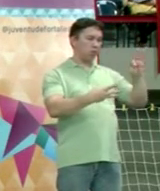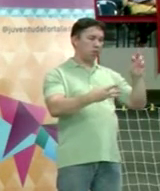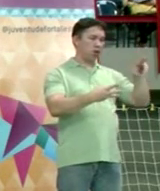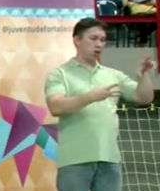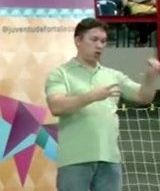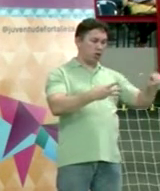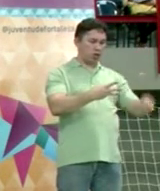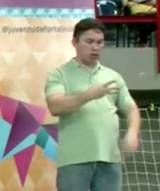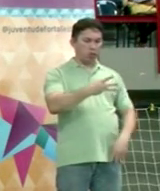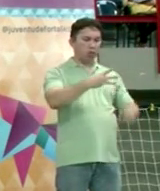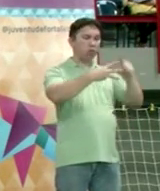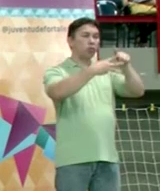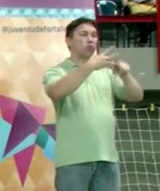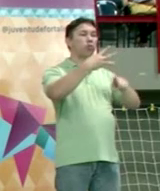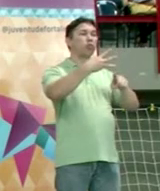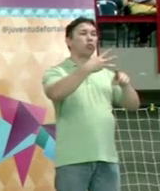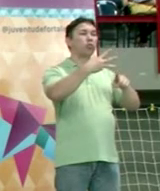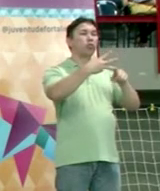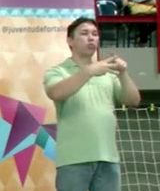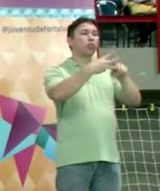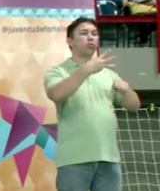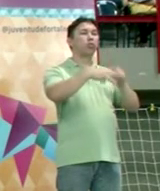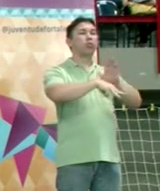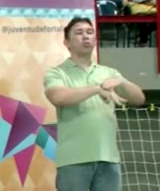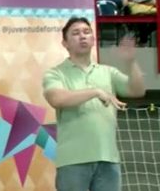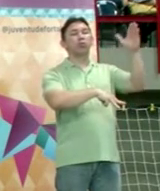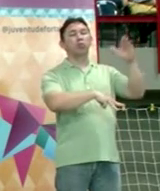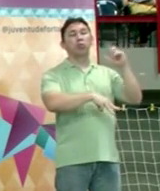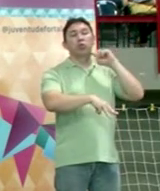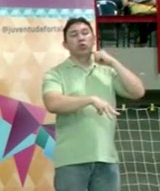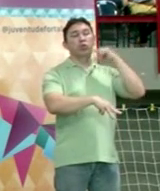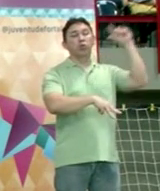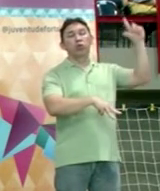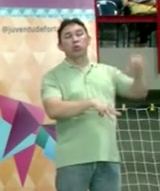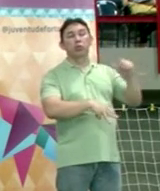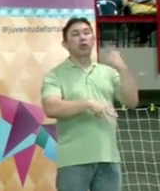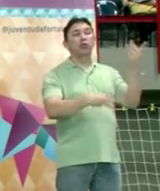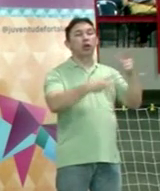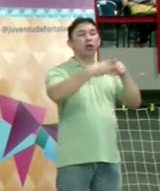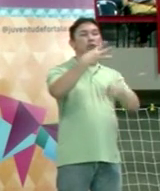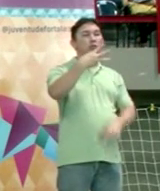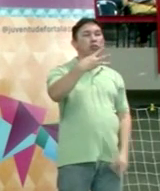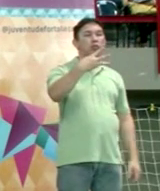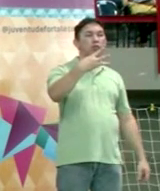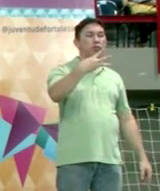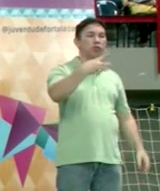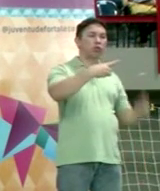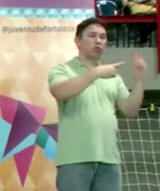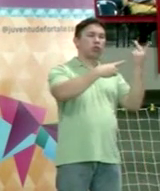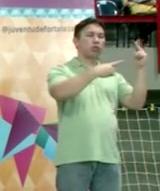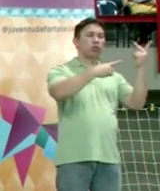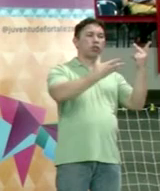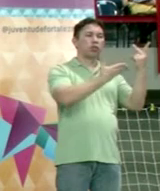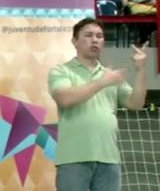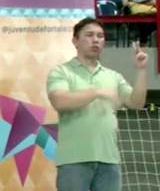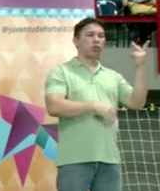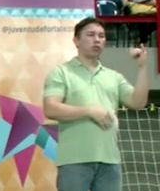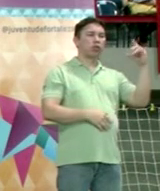aí? Dos 3, quem é o menos agressivo para o meio ambiente? O hidrogênio.